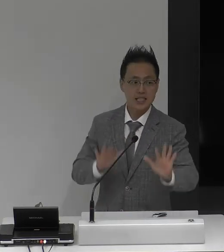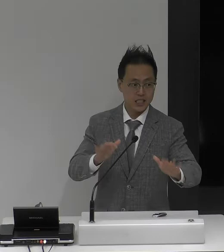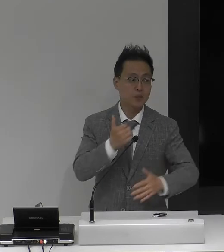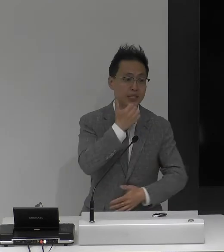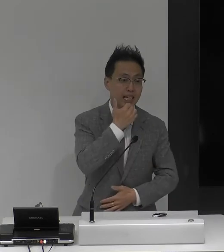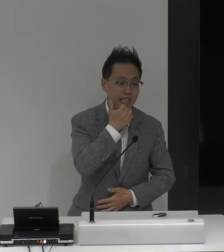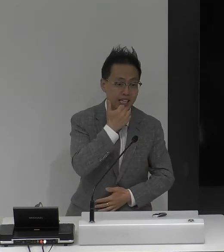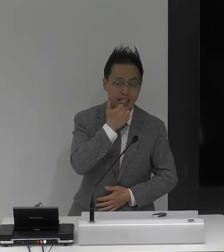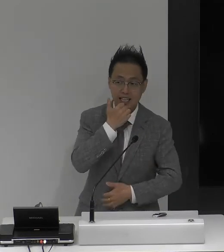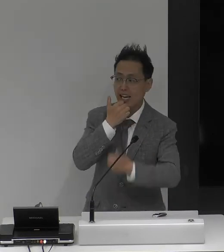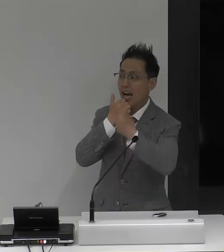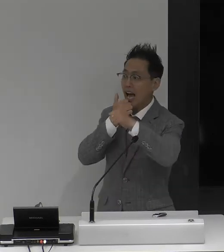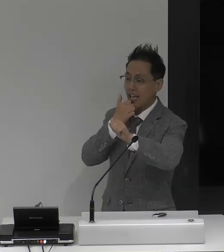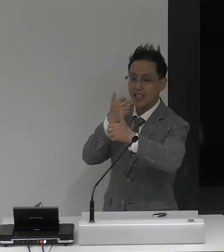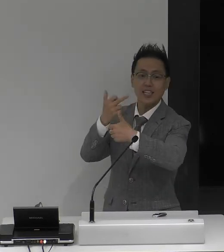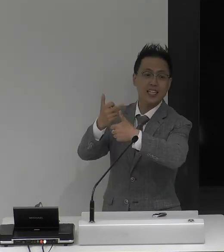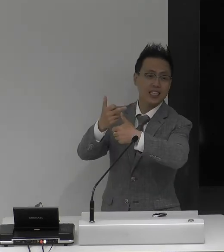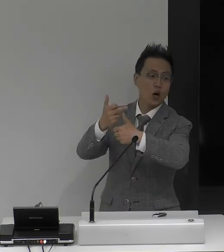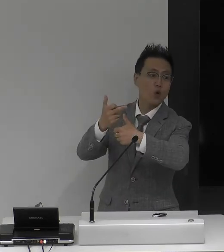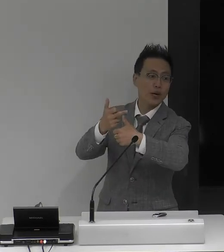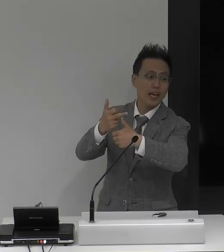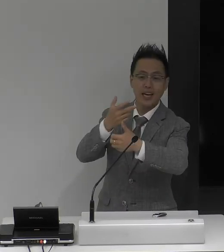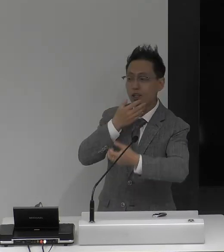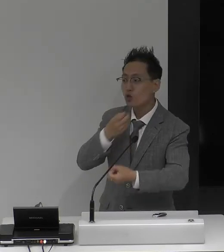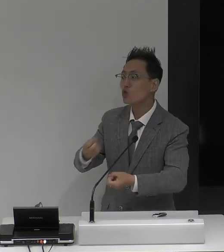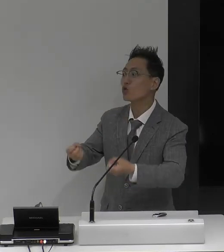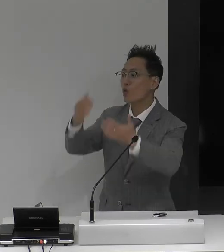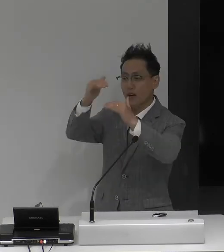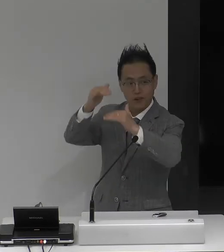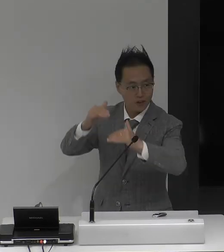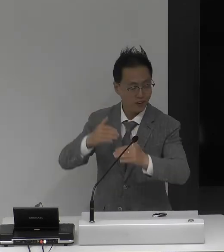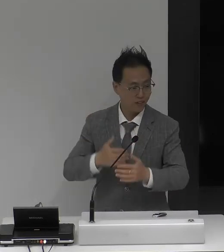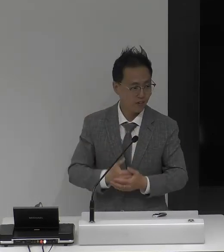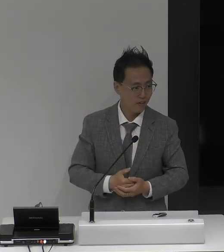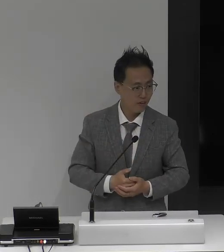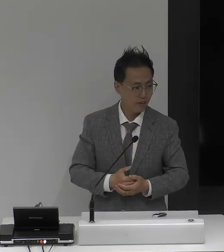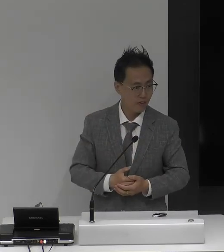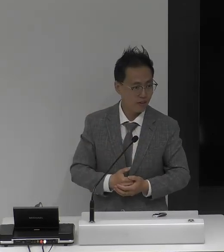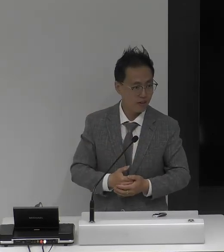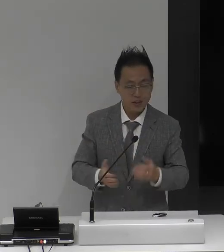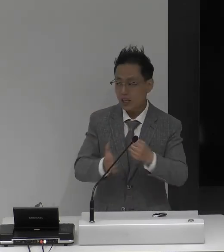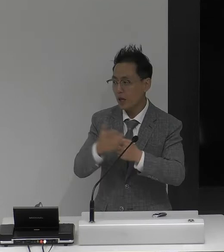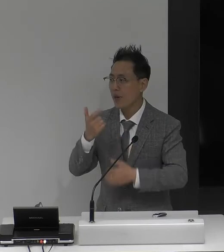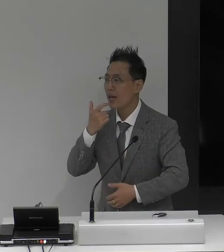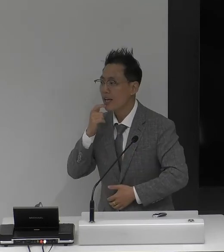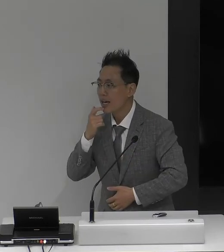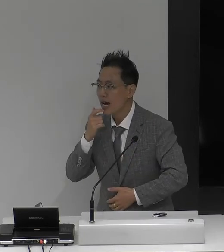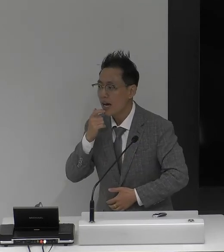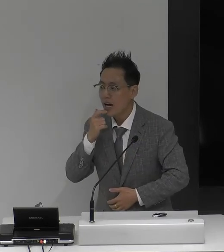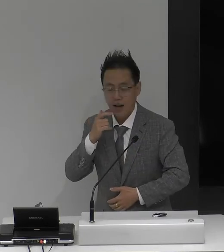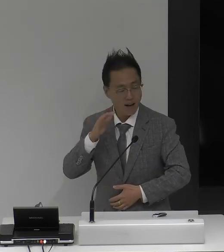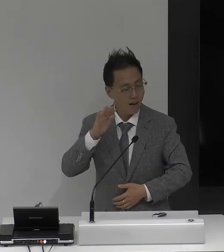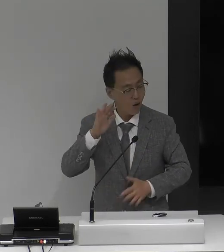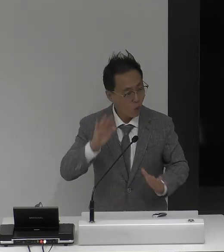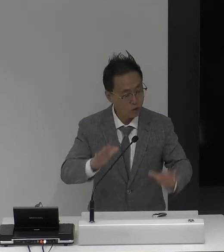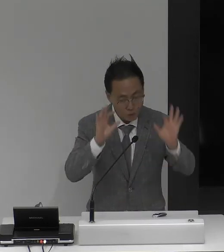지금 이삭이 아들 야곱에게 축복한 내용이에요. 그렇기 때문에 오늘